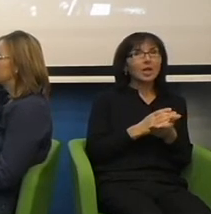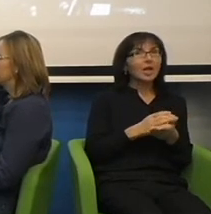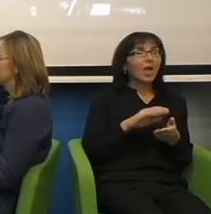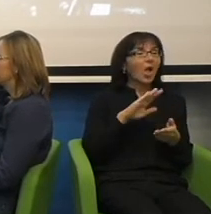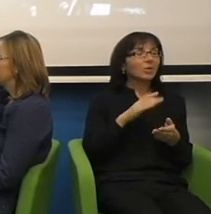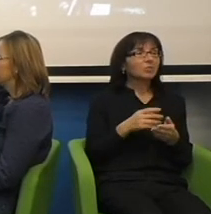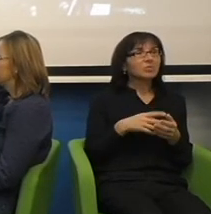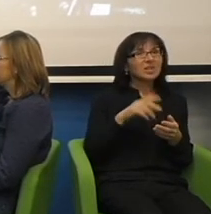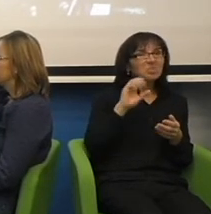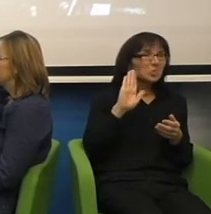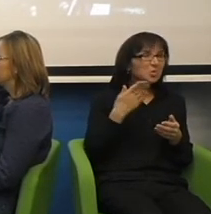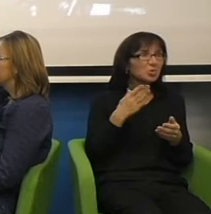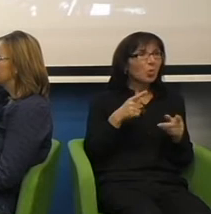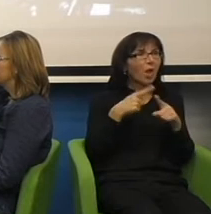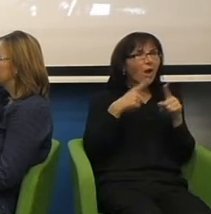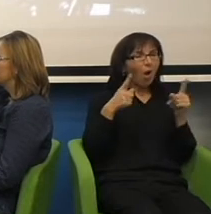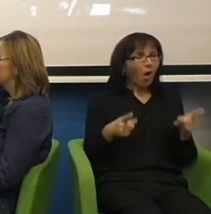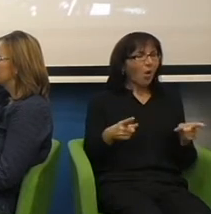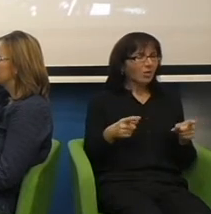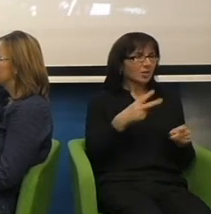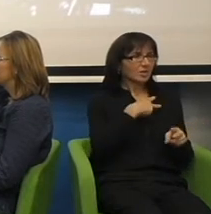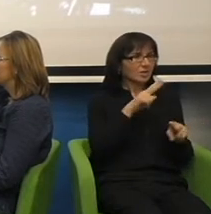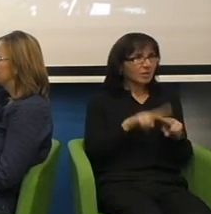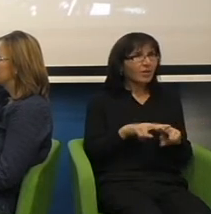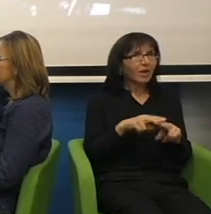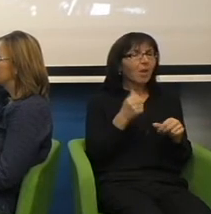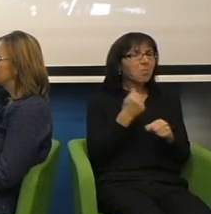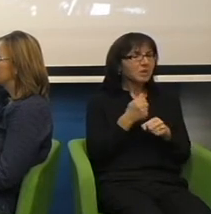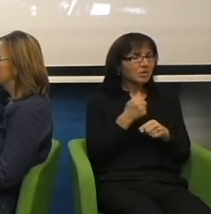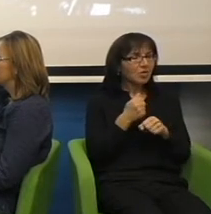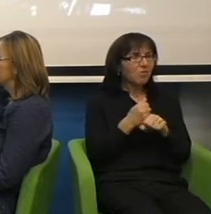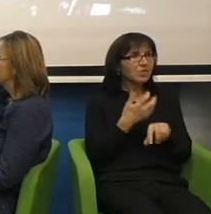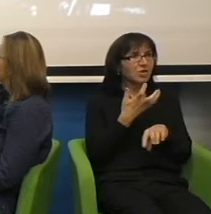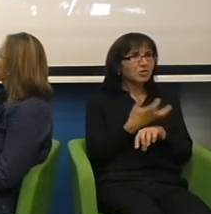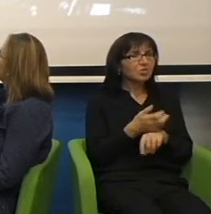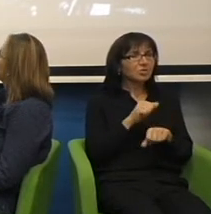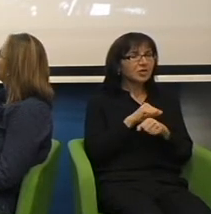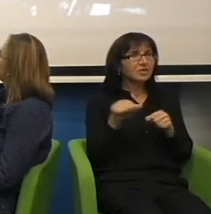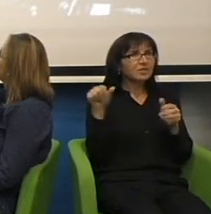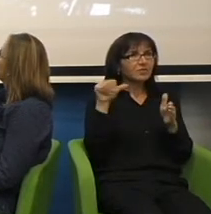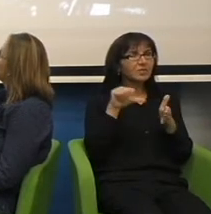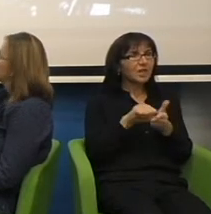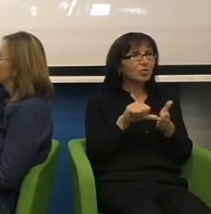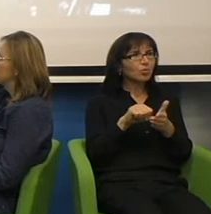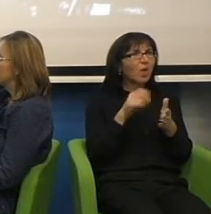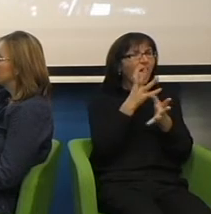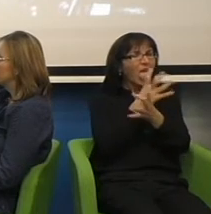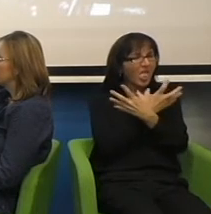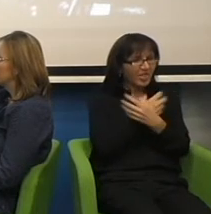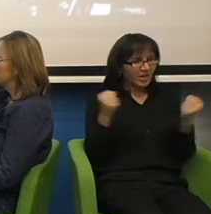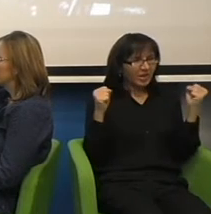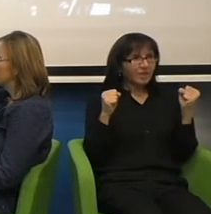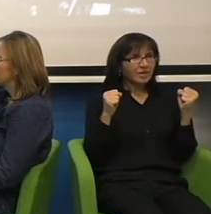Anny Walentynowicz, bo oczywiście jako pracownik stoczni jest w samym centrum tragedii, która